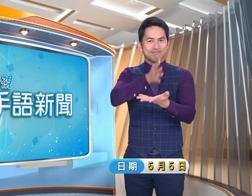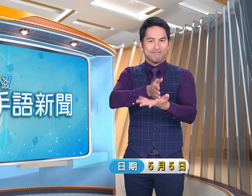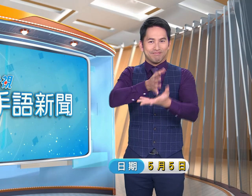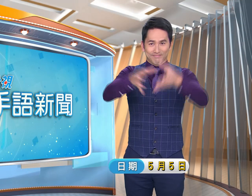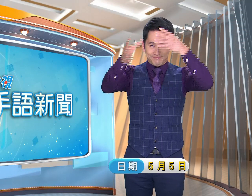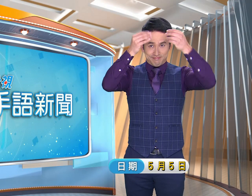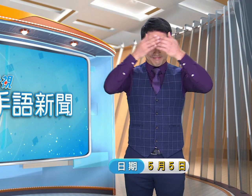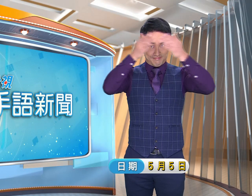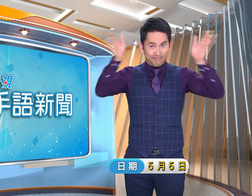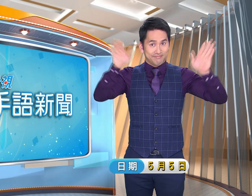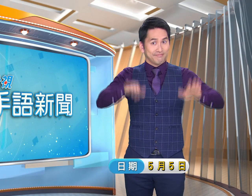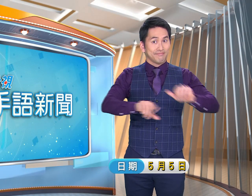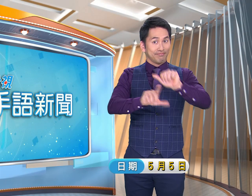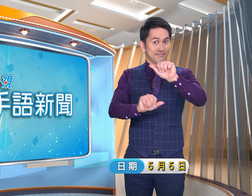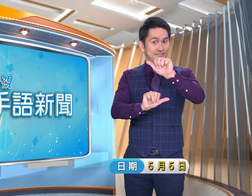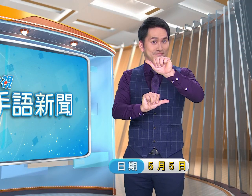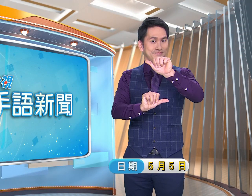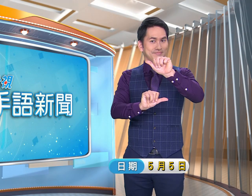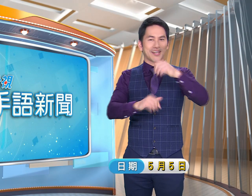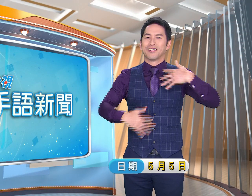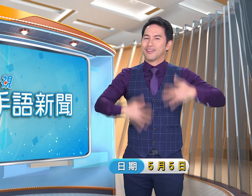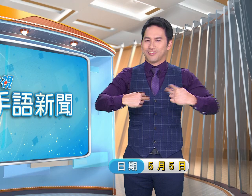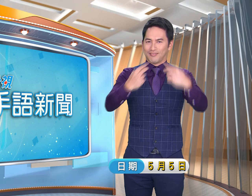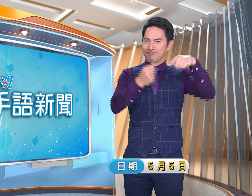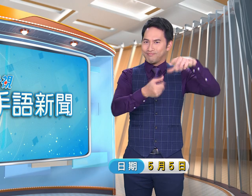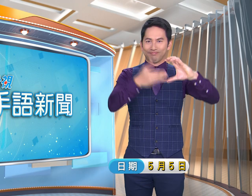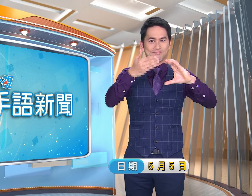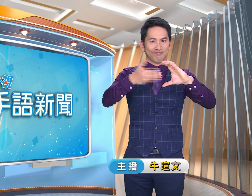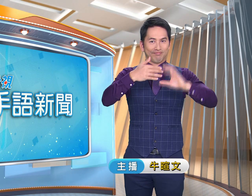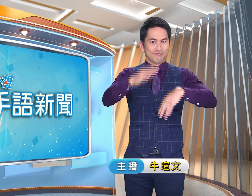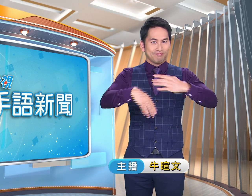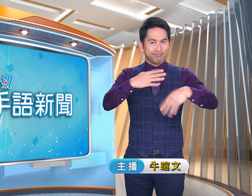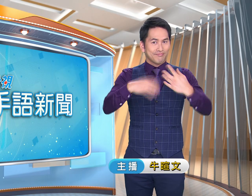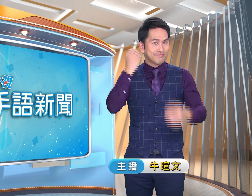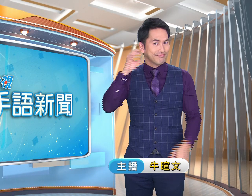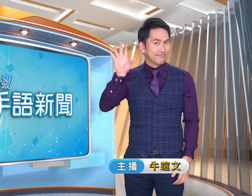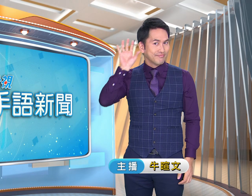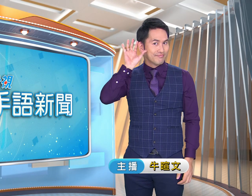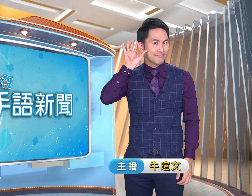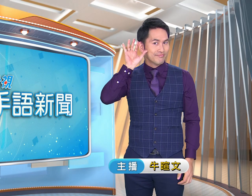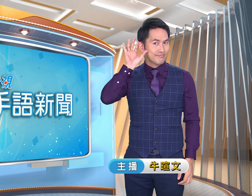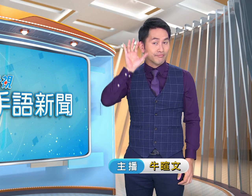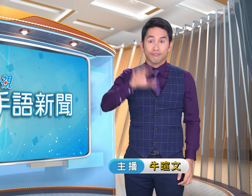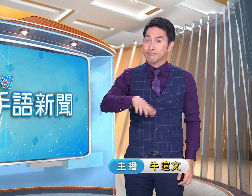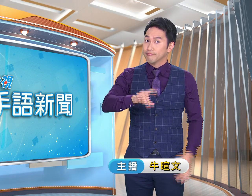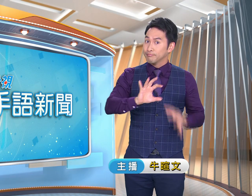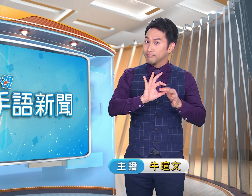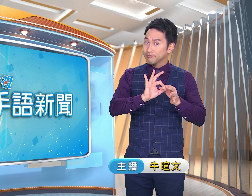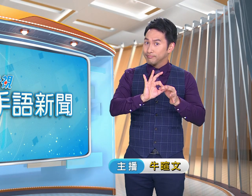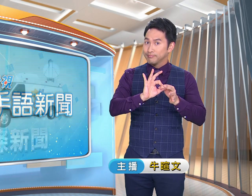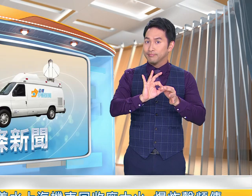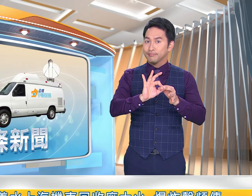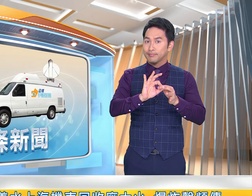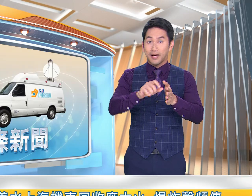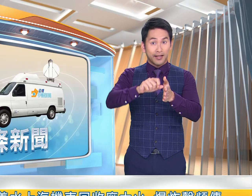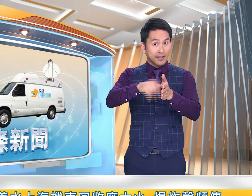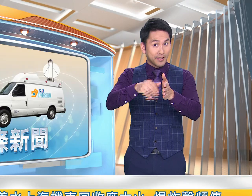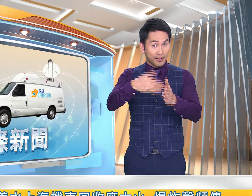看新闻开视野，欢迎收看今天五月五号的公视首语新闻。首先来关心嘉